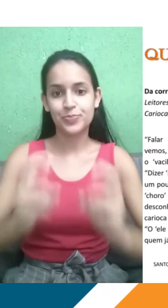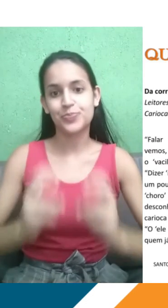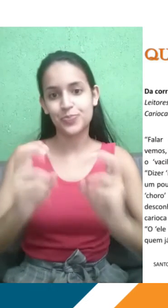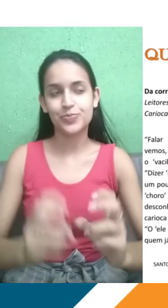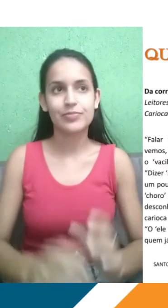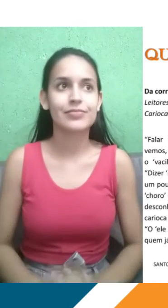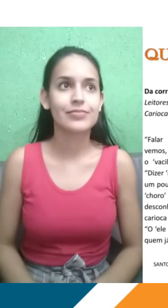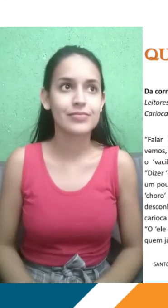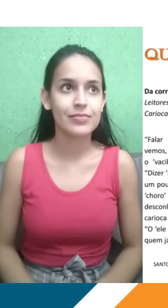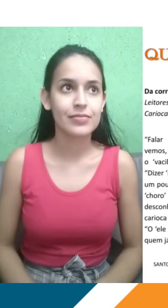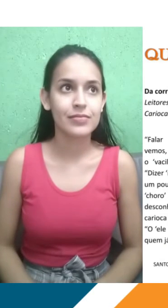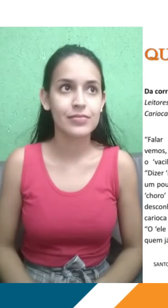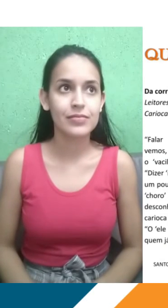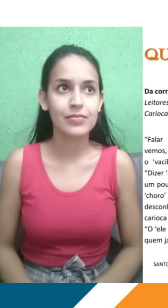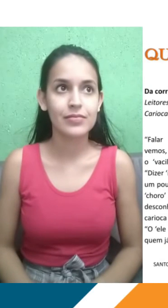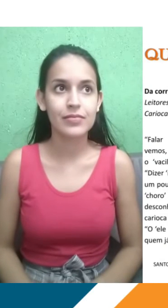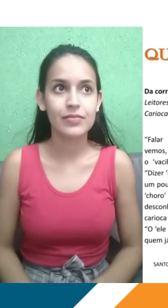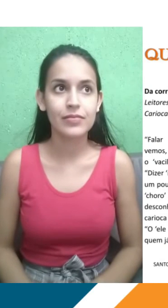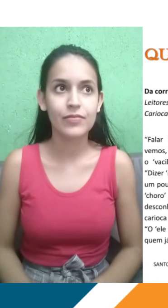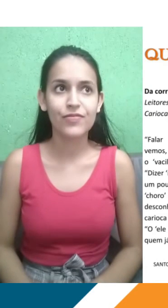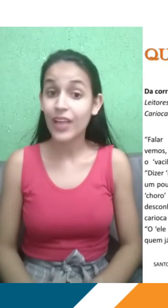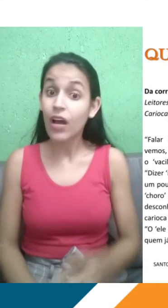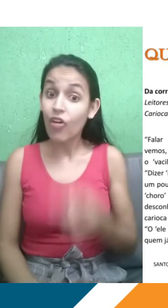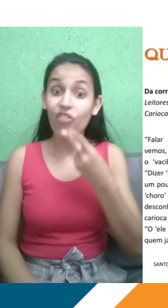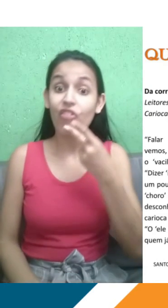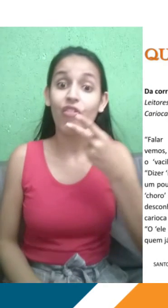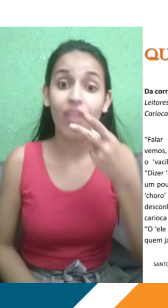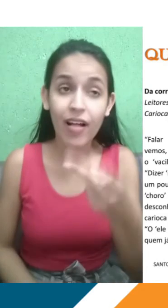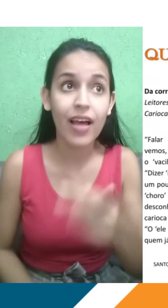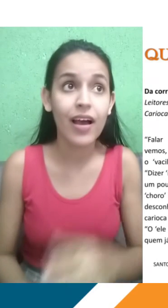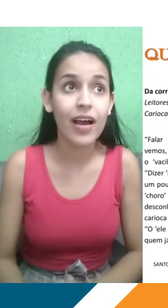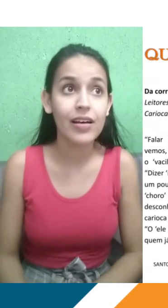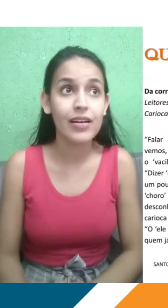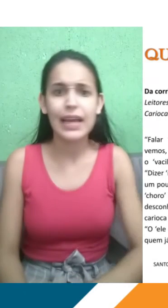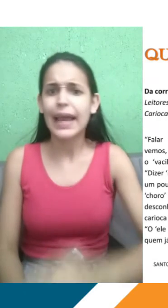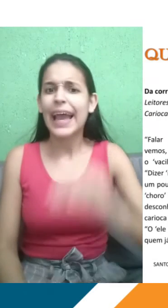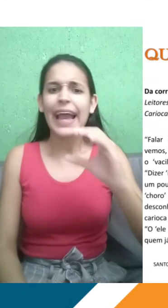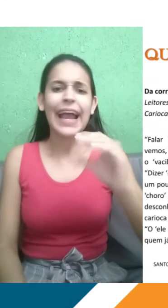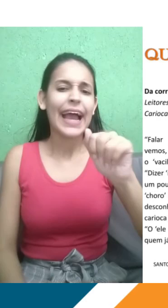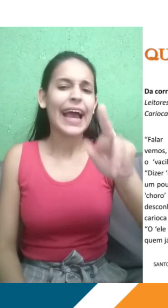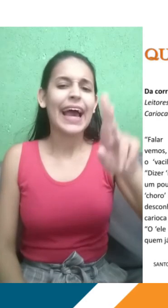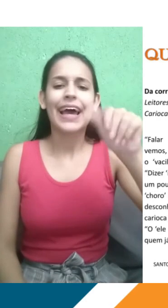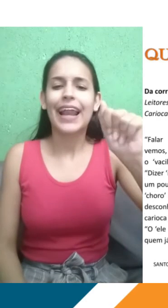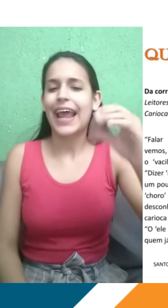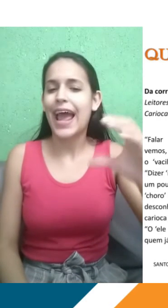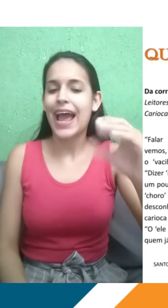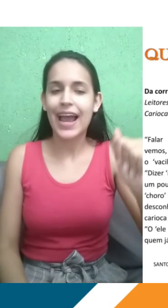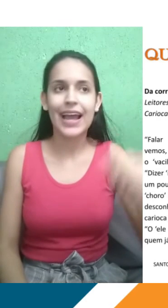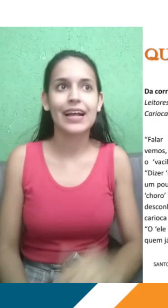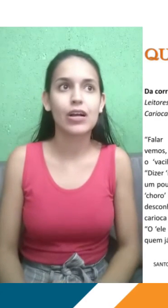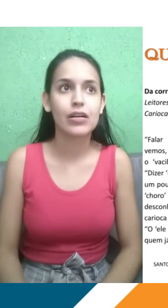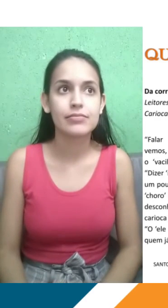Dizer mermão e é mesmo para um amigo pode até doer um pouco no ouvido, mas é